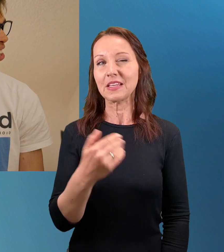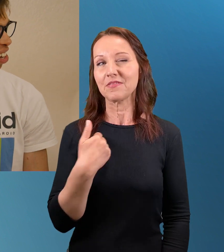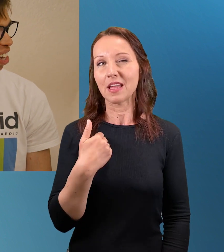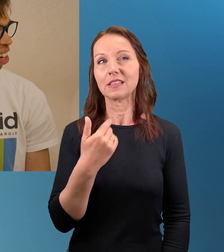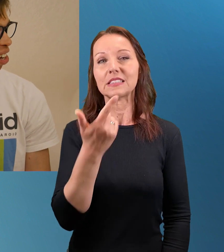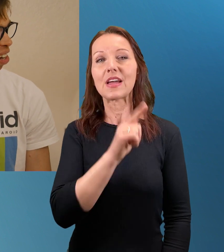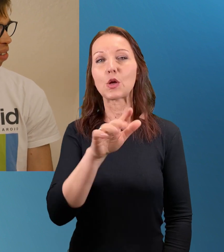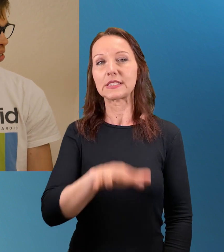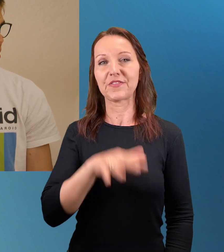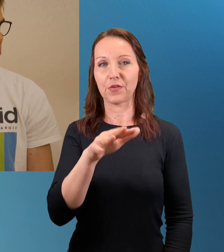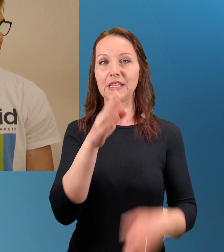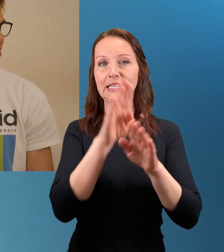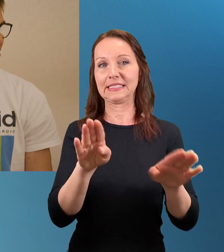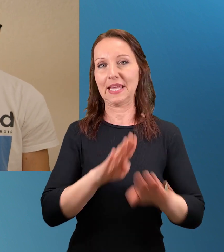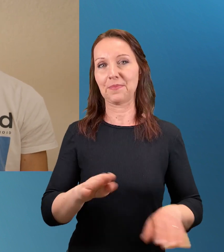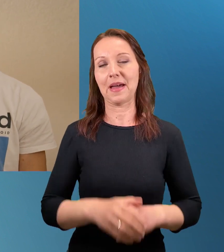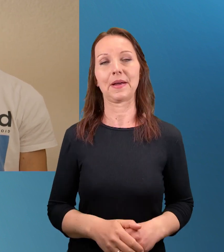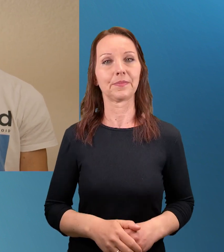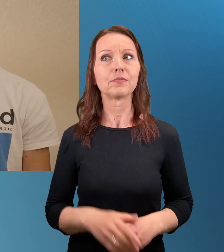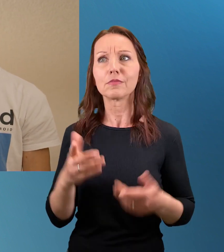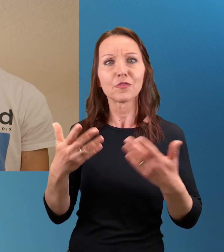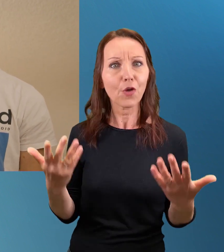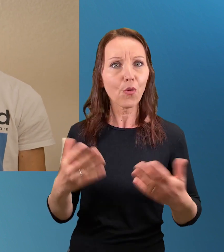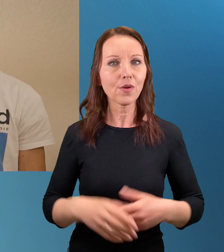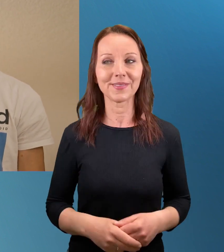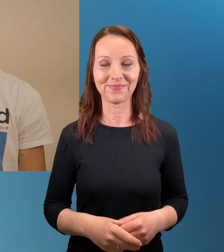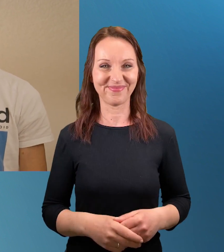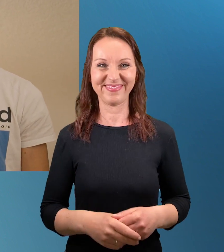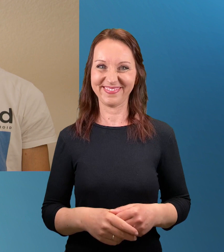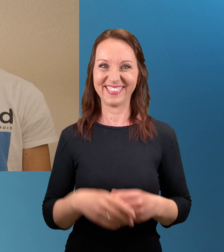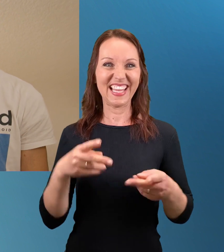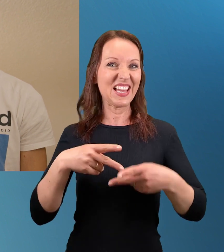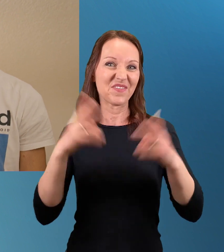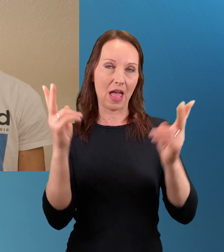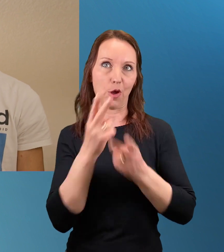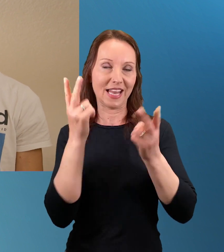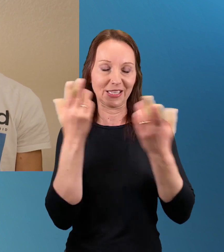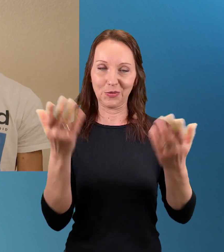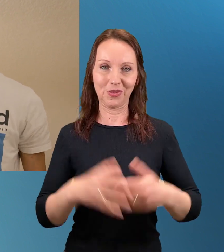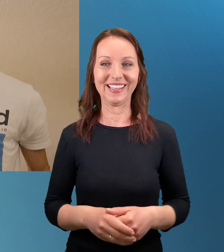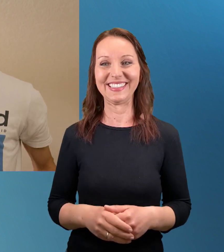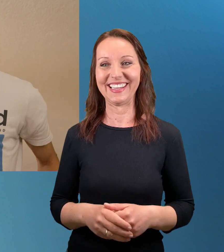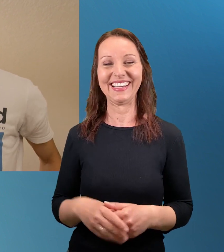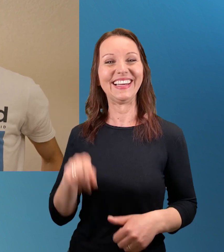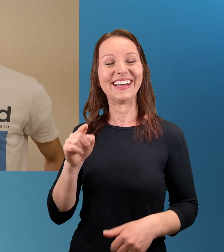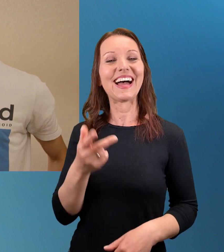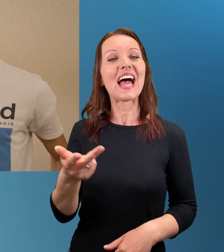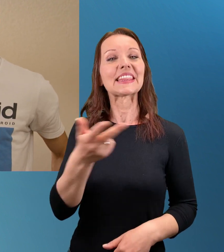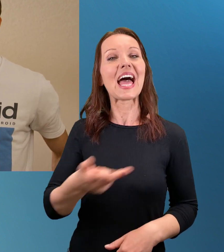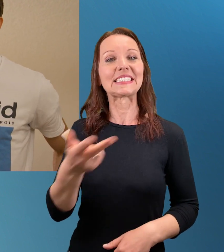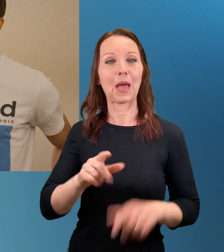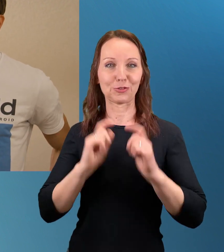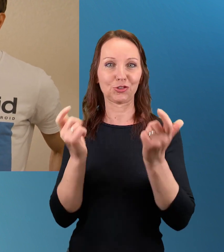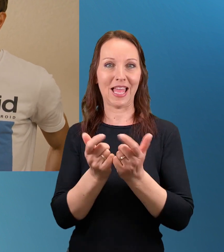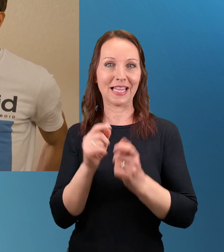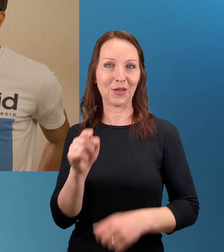2015 im Dezember. Und wo? In Freiburg, natürlich. Am dreisamen Stadion. Stadion